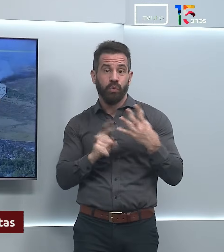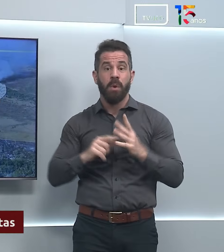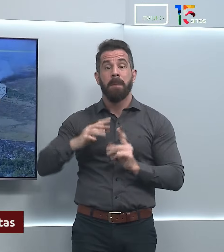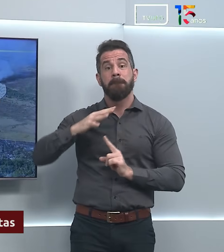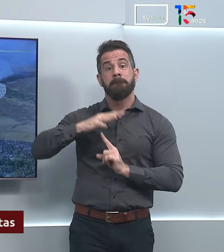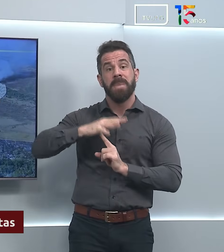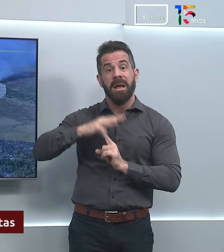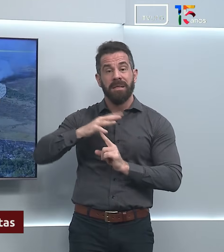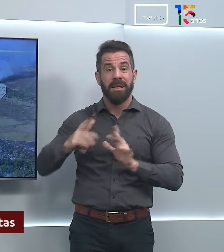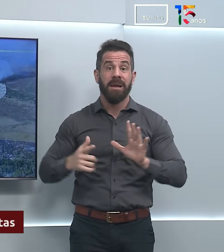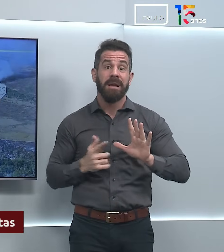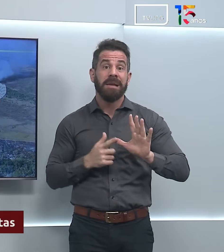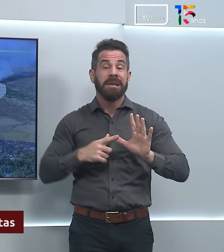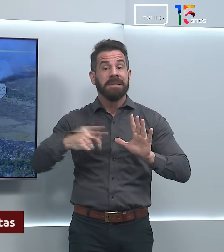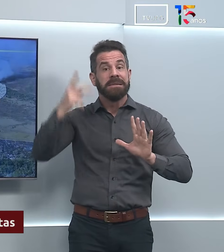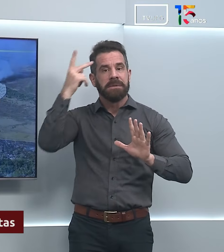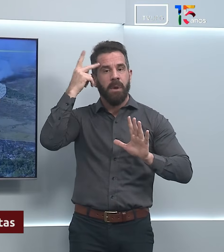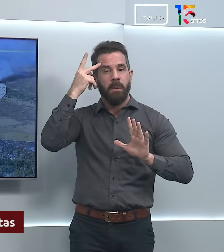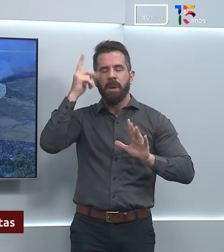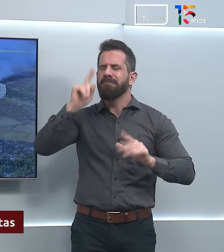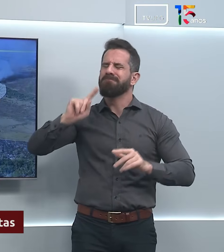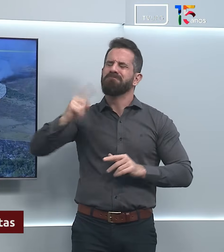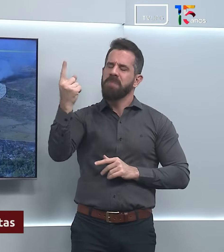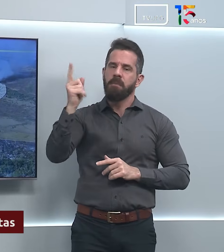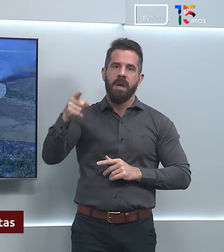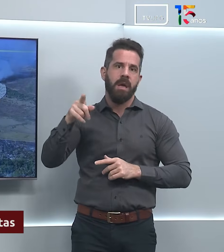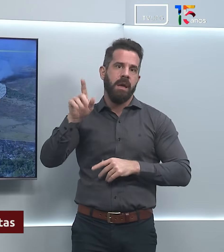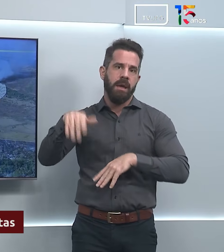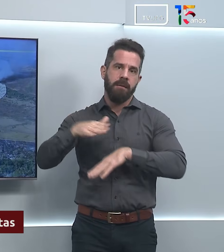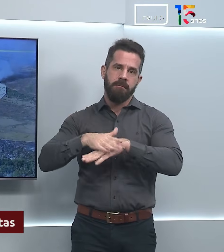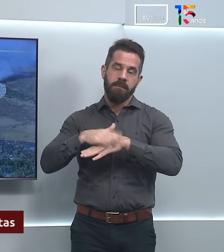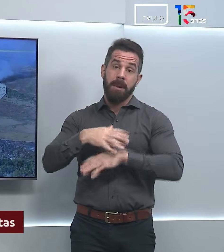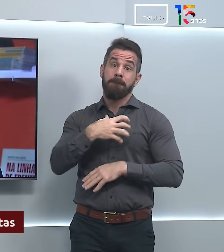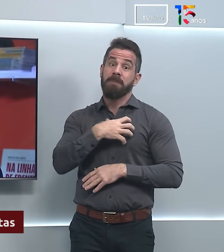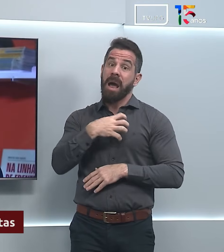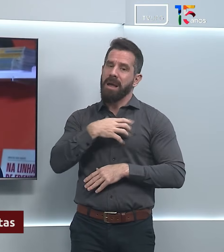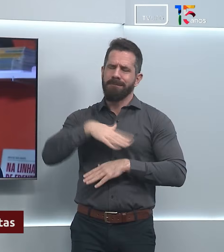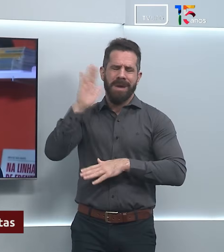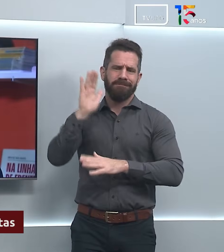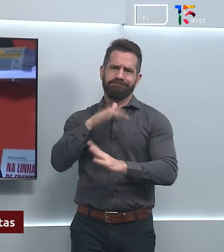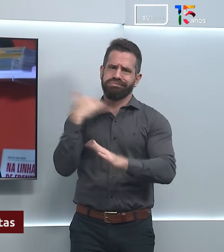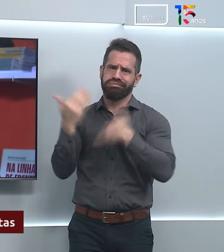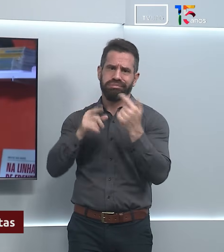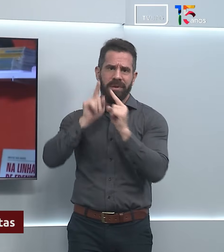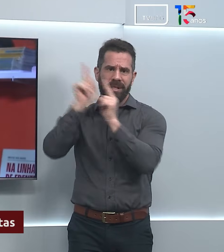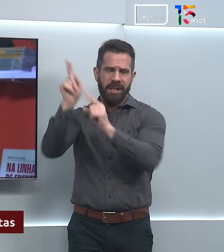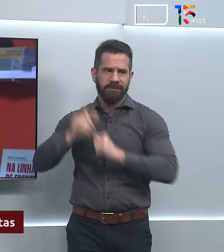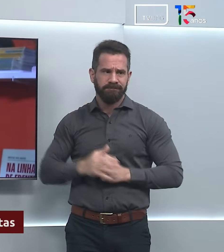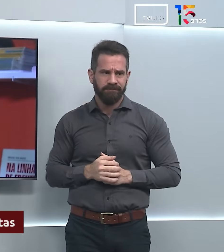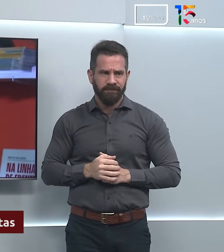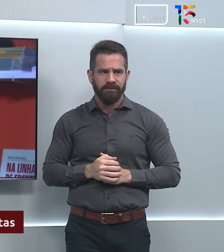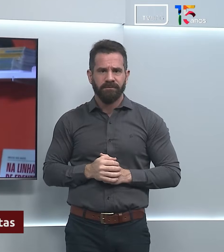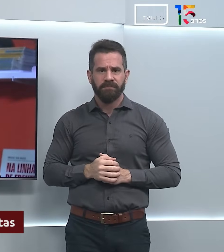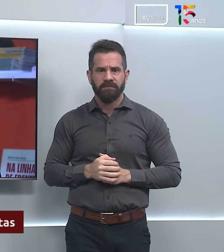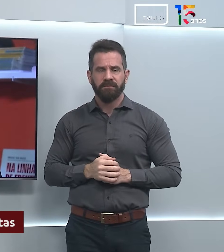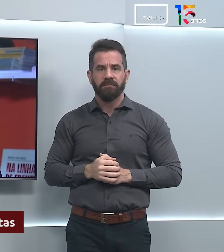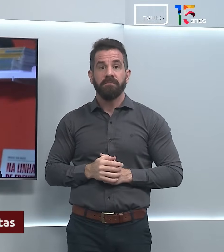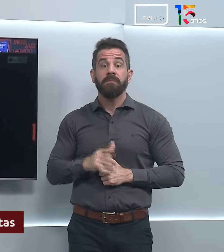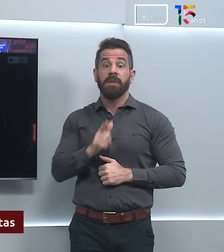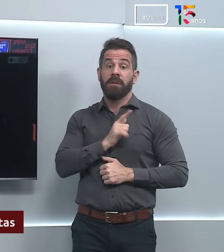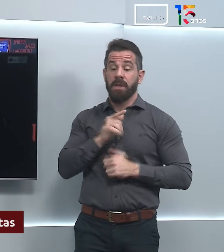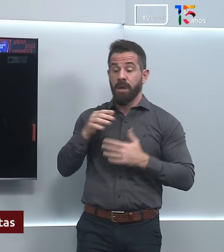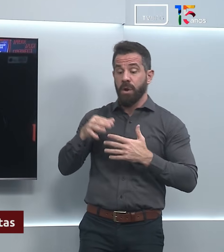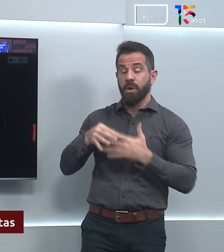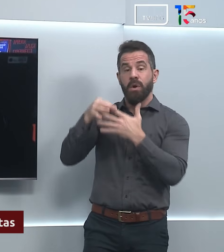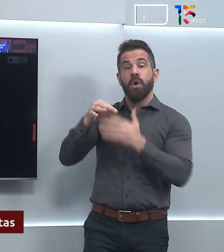São Paulo. Mas a Bahia lidera o ranking de assassinatos. Para o coordenador executivo da Terra de Direitos,